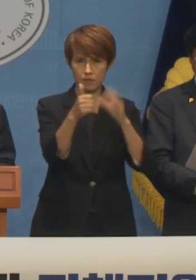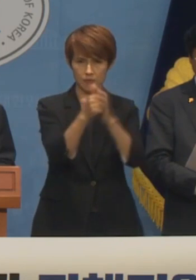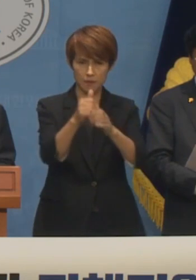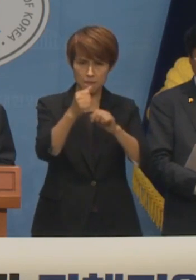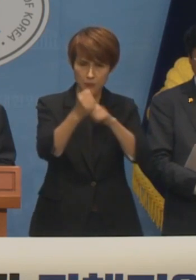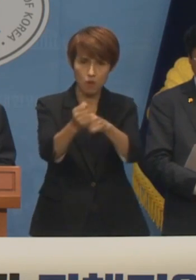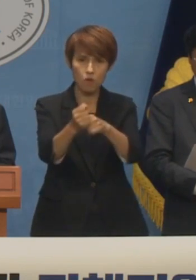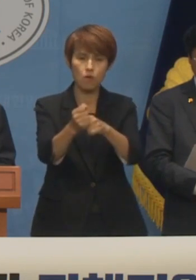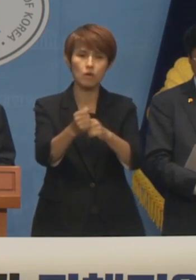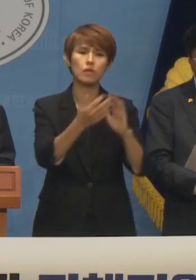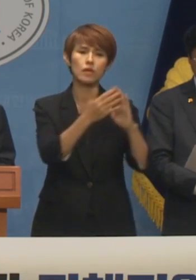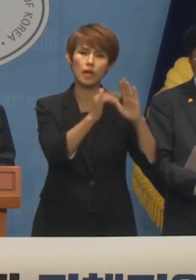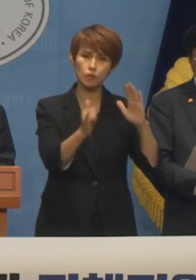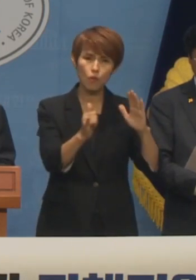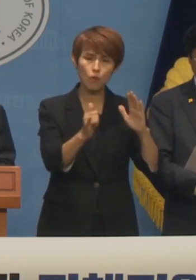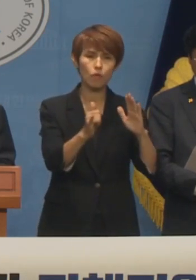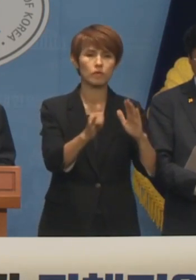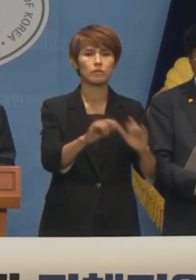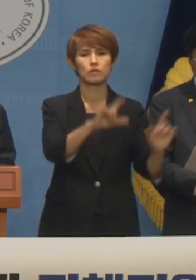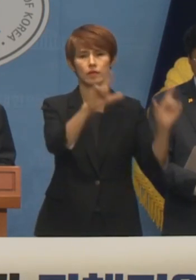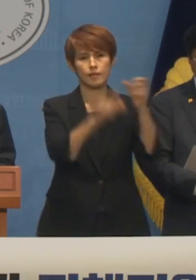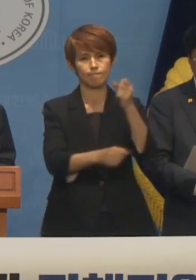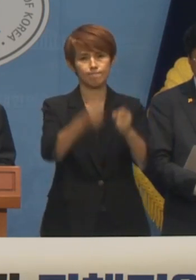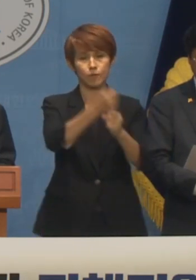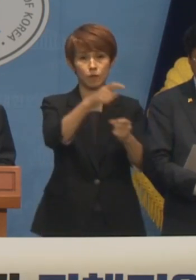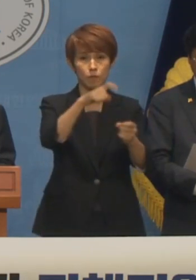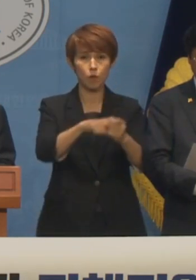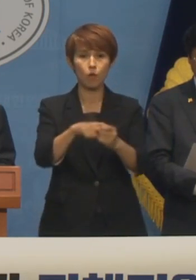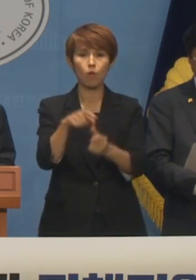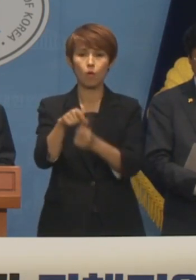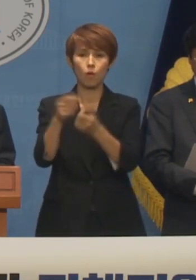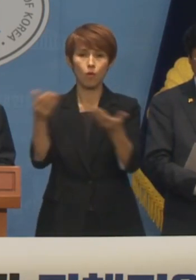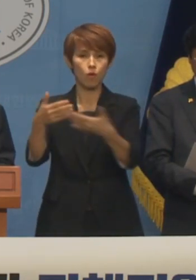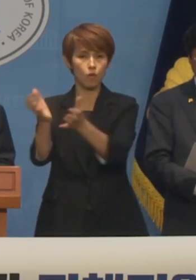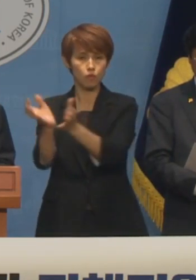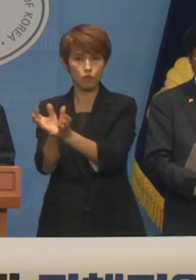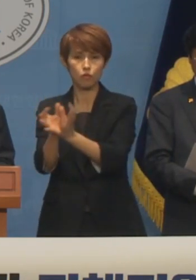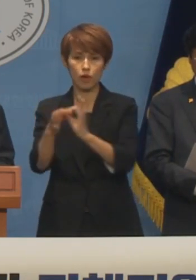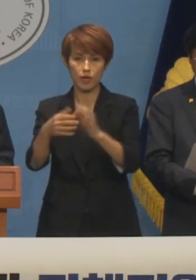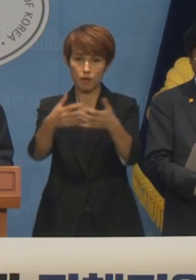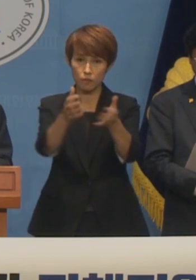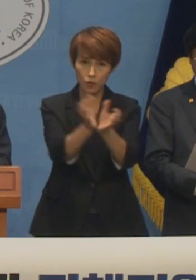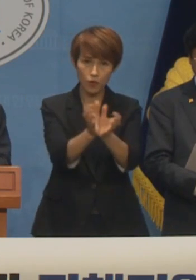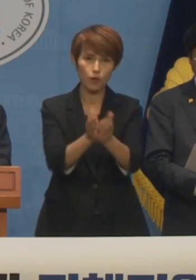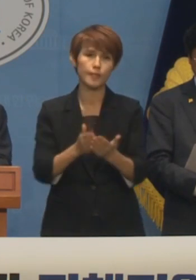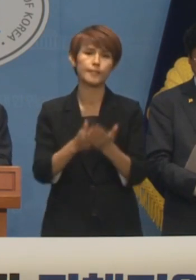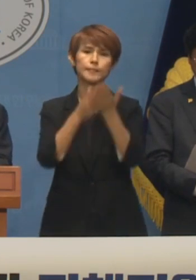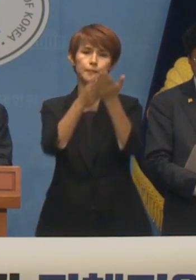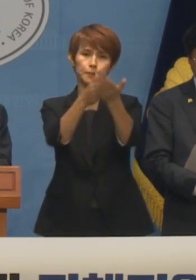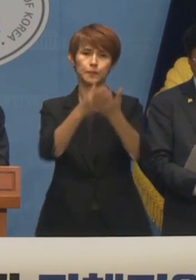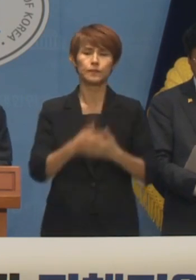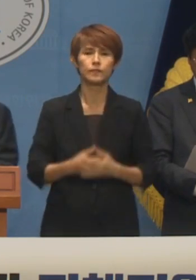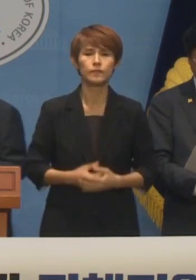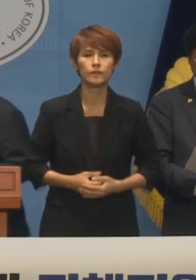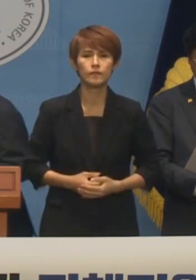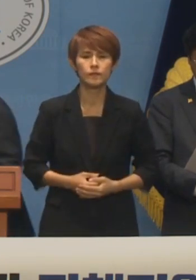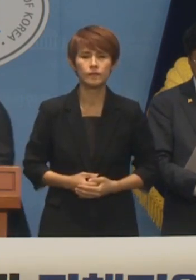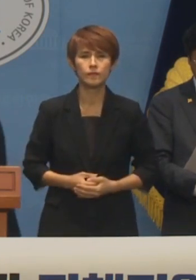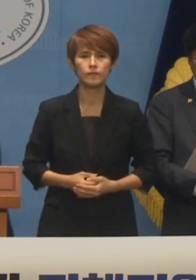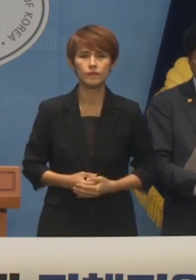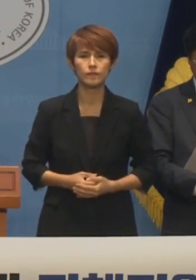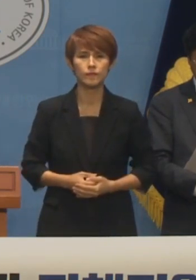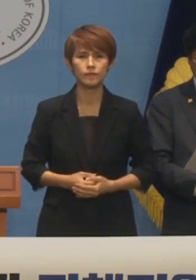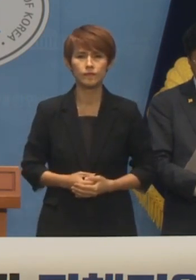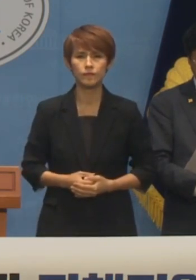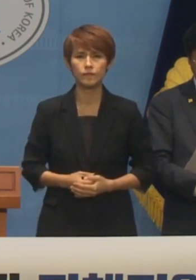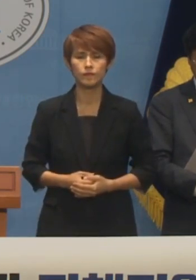피해 가족들의 일상 회복을 위해 고용노동부를 비롯한 관계부처에 다음과 같이 요구한다.